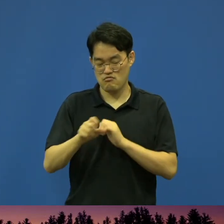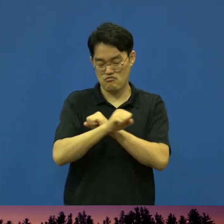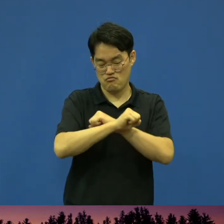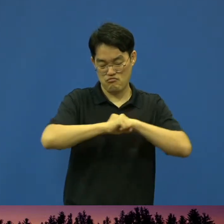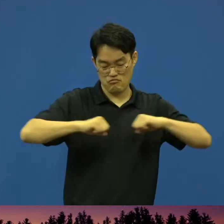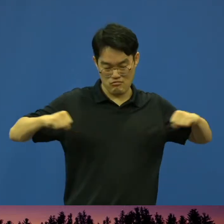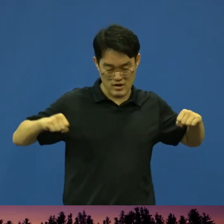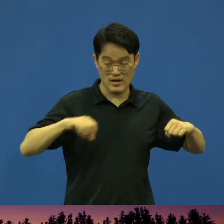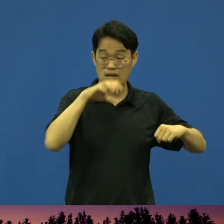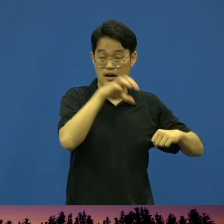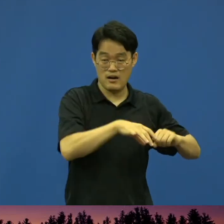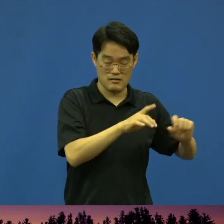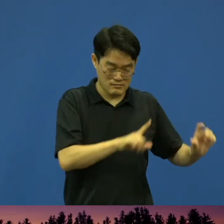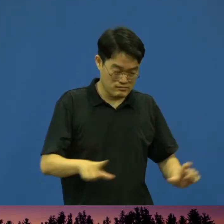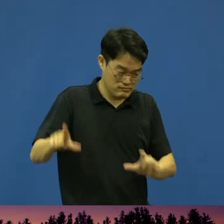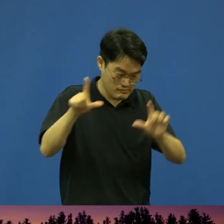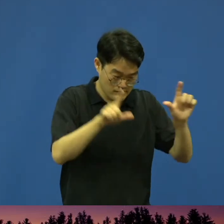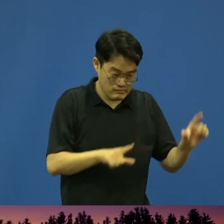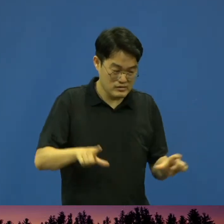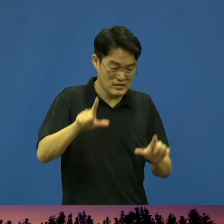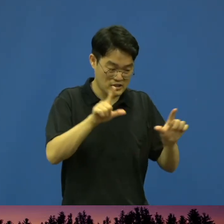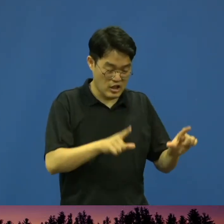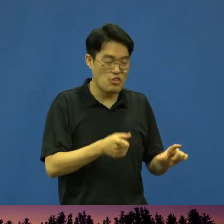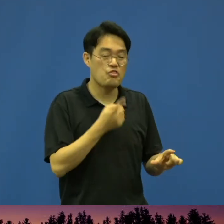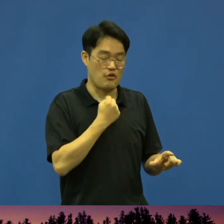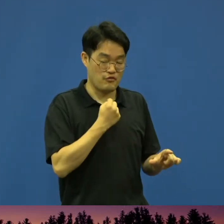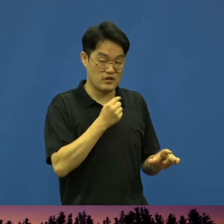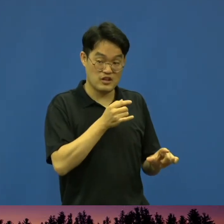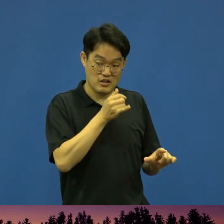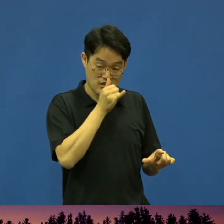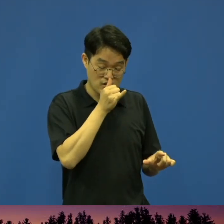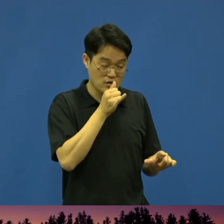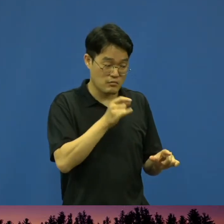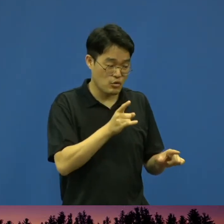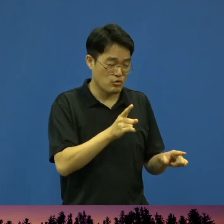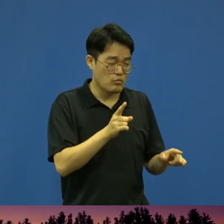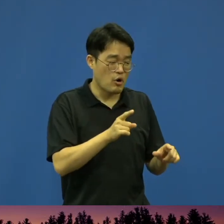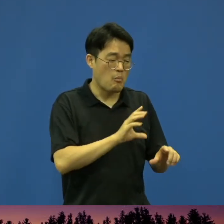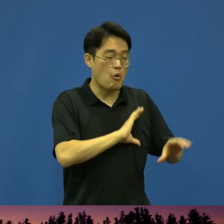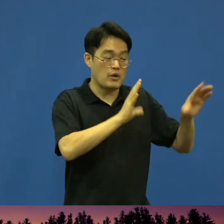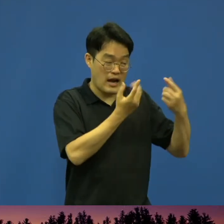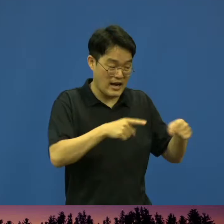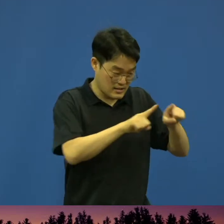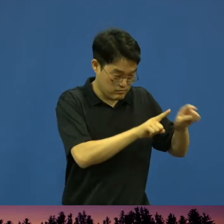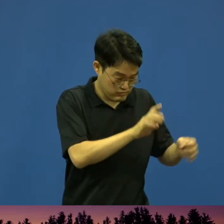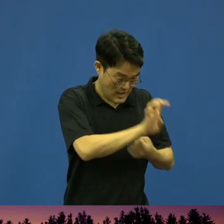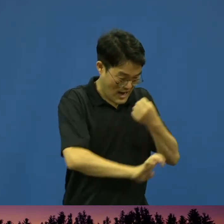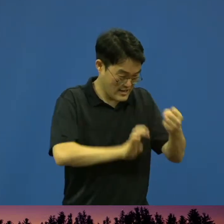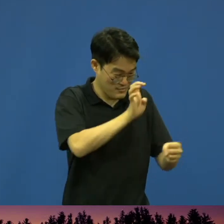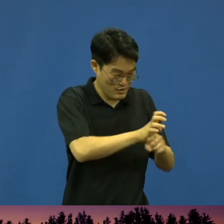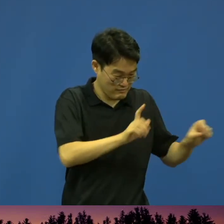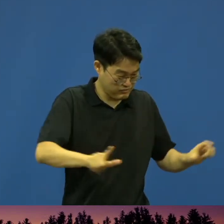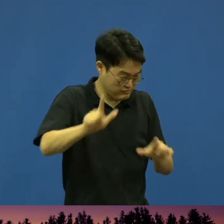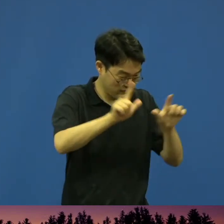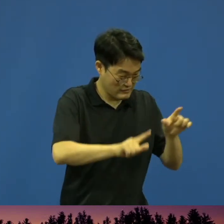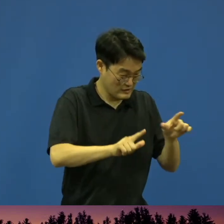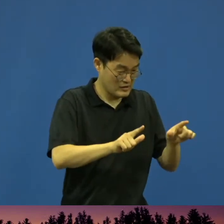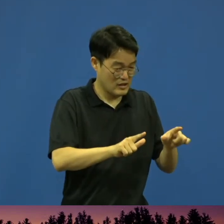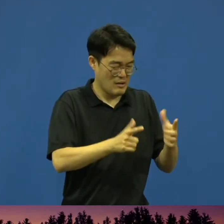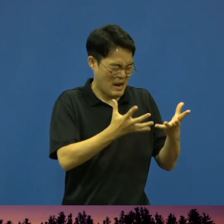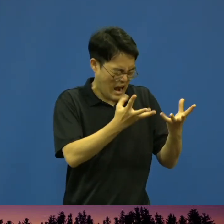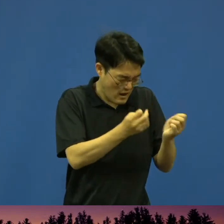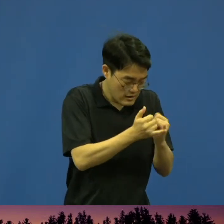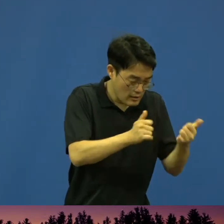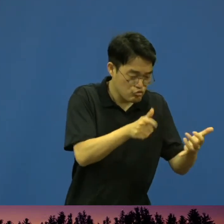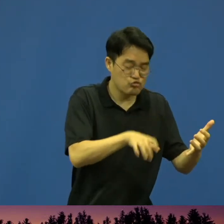봅시다. 그 백성들 가운데 여호수아와 갈렙만이 결국에 하나님의 은혜를 누리게 되었습니다. 나오미의